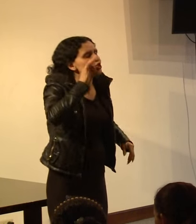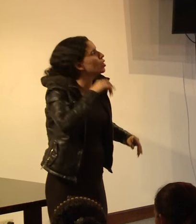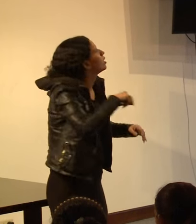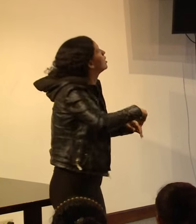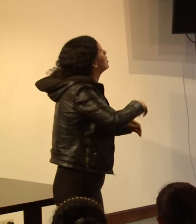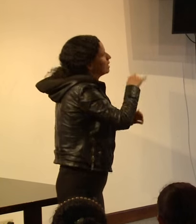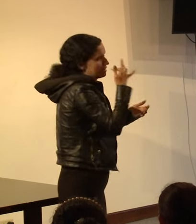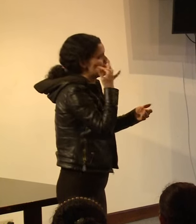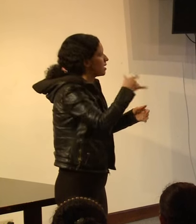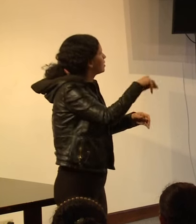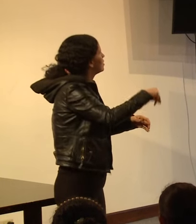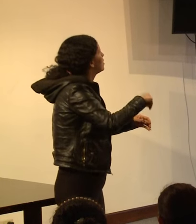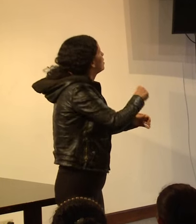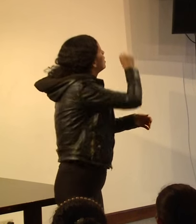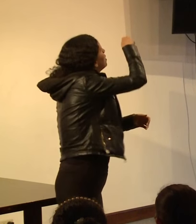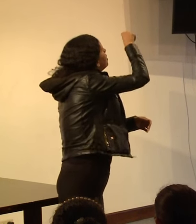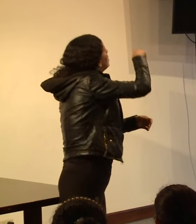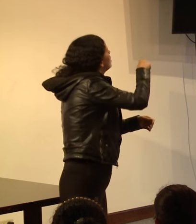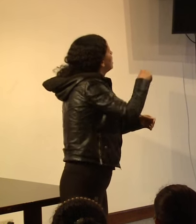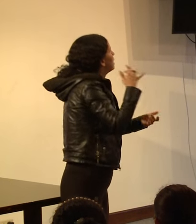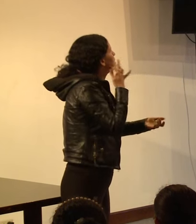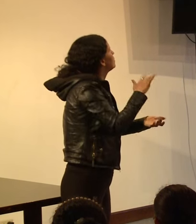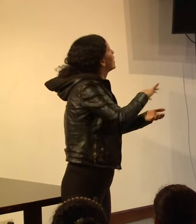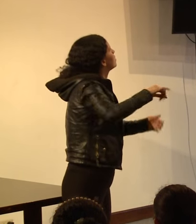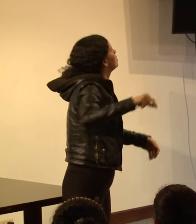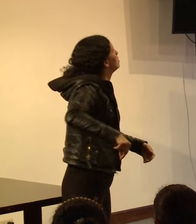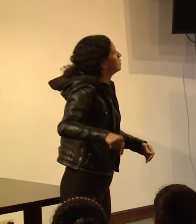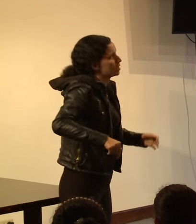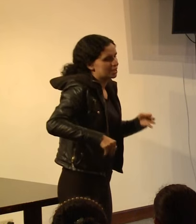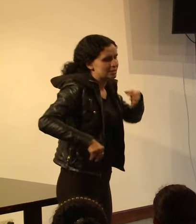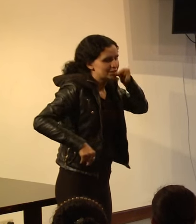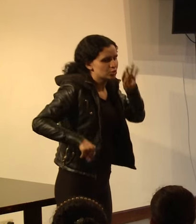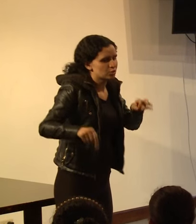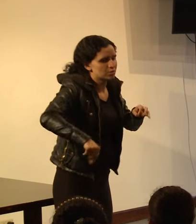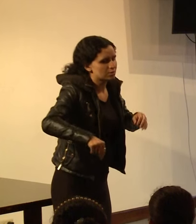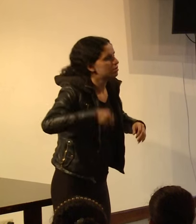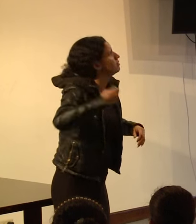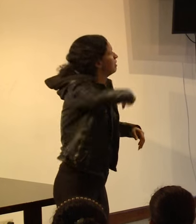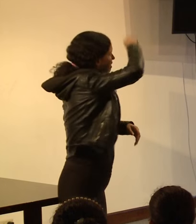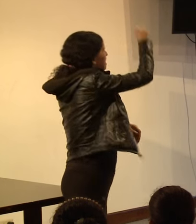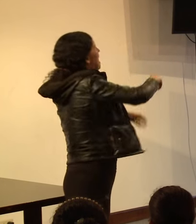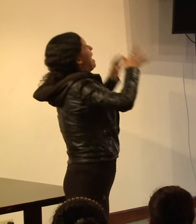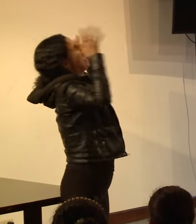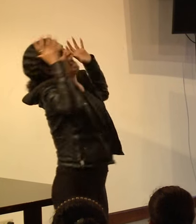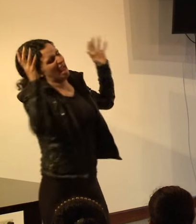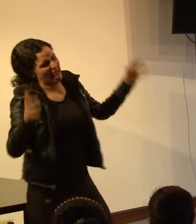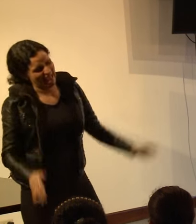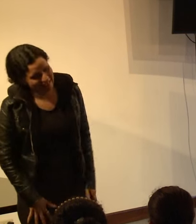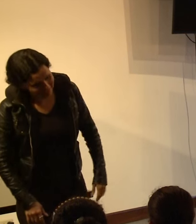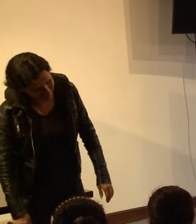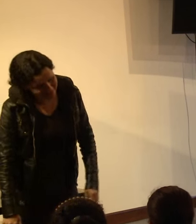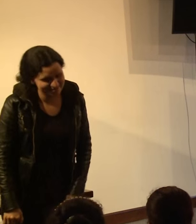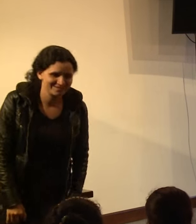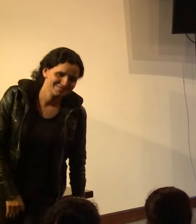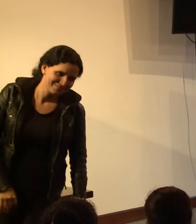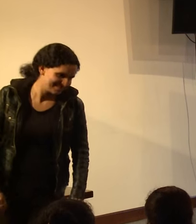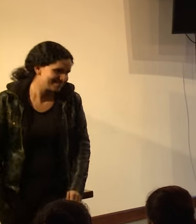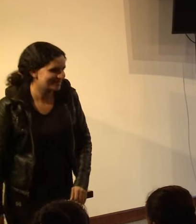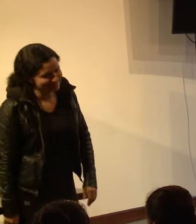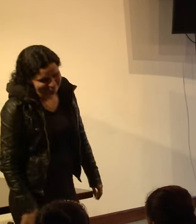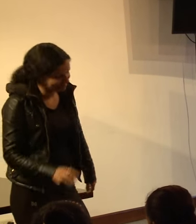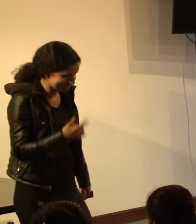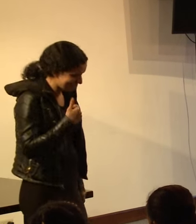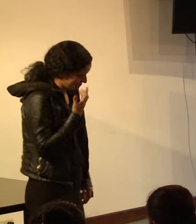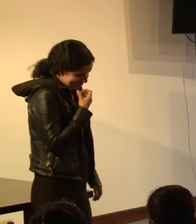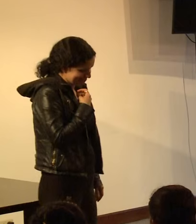¿sí? No, en serio, no es real, que se me ha pasado dos veces, y una vez era tiner, ¿sí? Entonces, ¿sí? Entonces no es